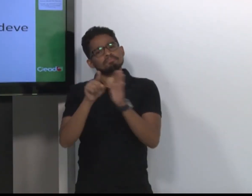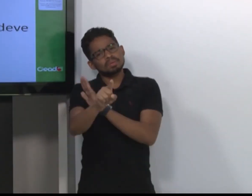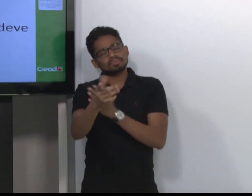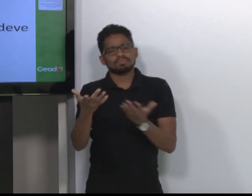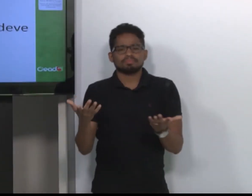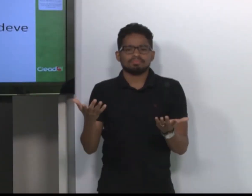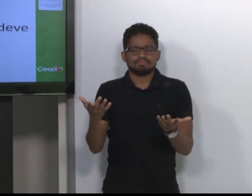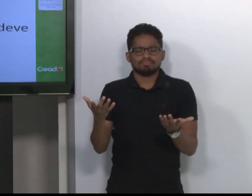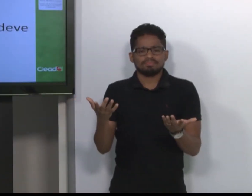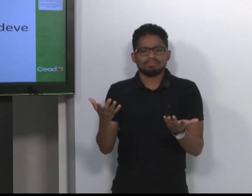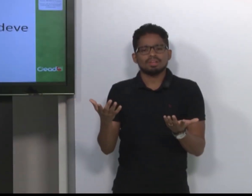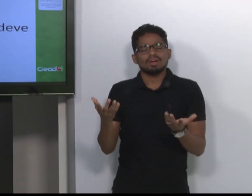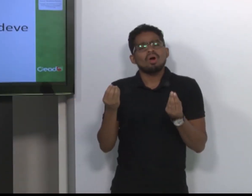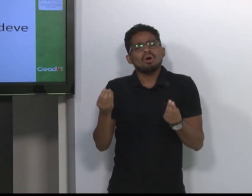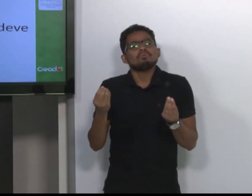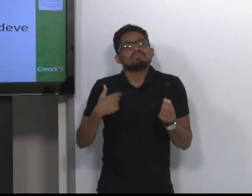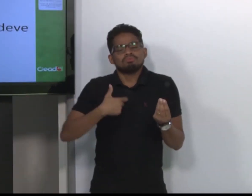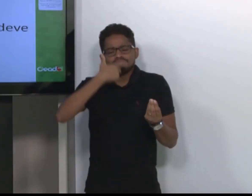pergunto a vocês: